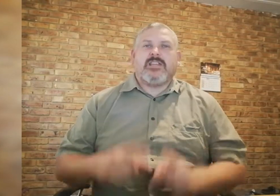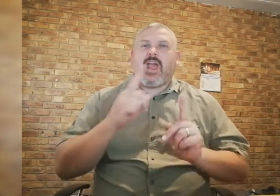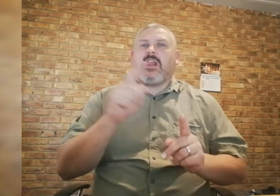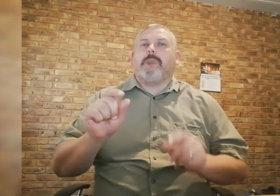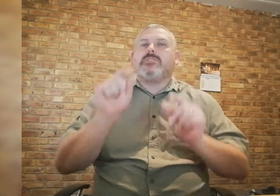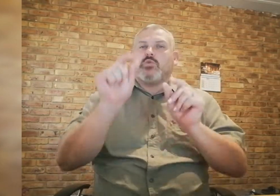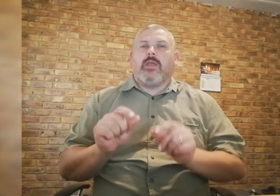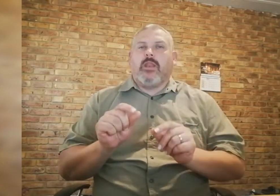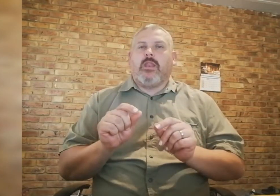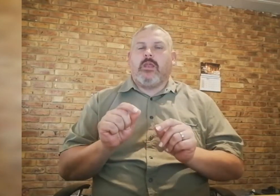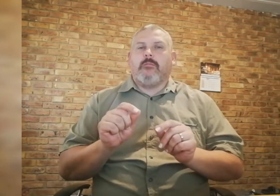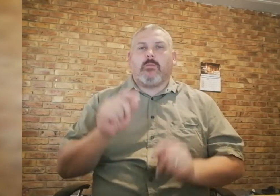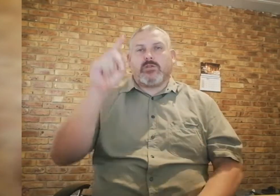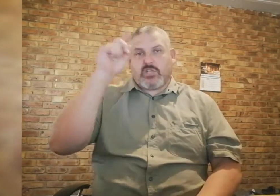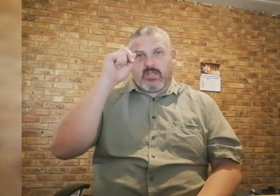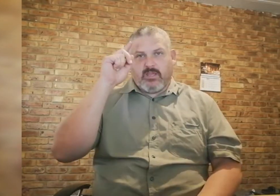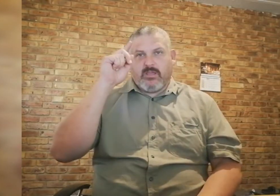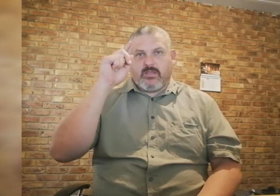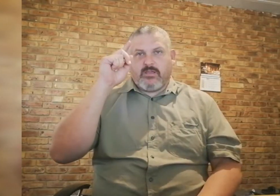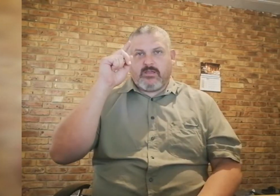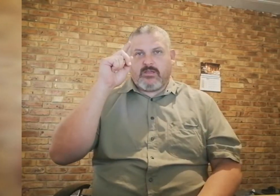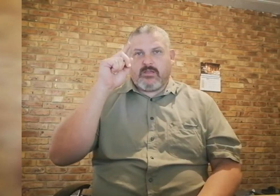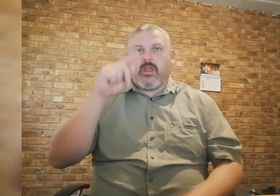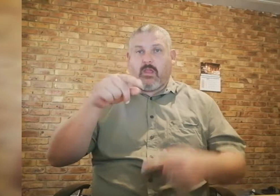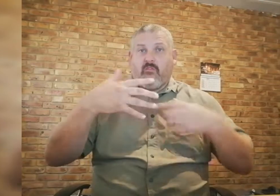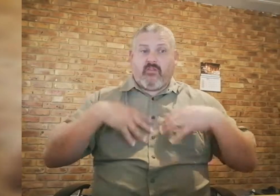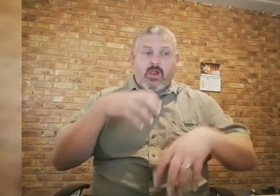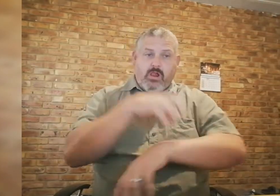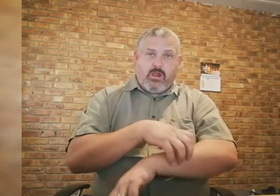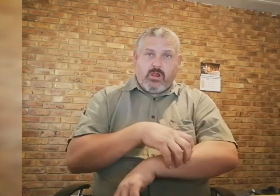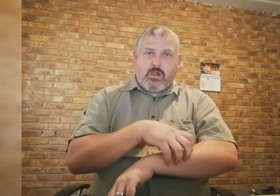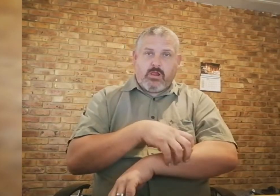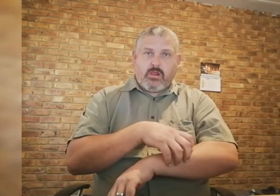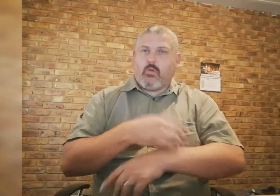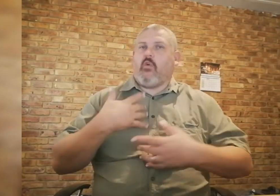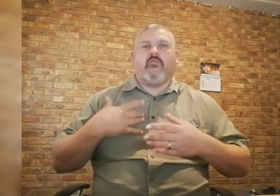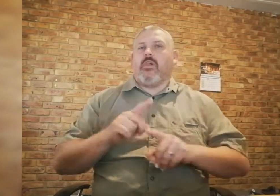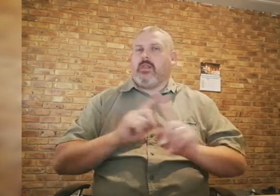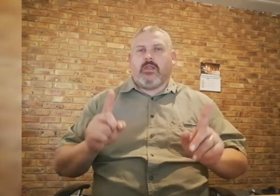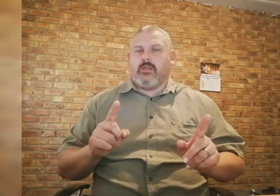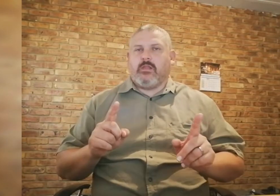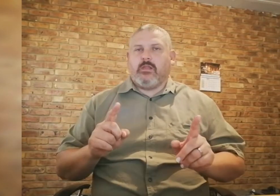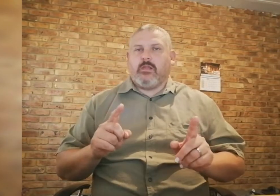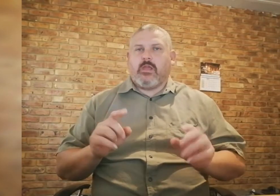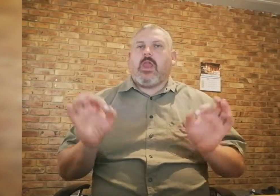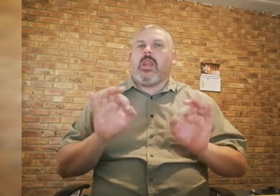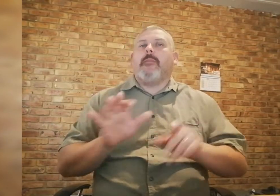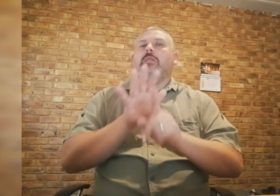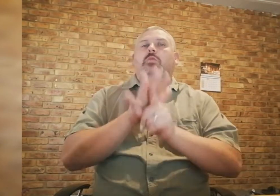nie. Elke persoon moet besluit. Wil of wil nie. Niemand